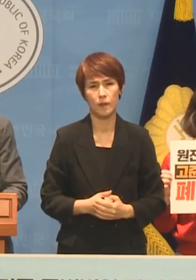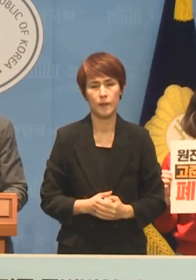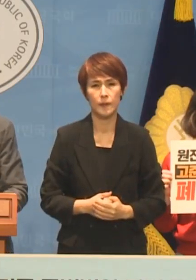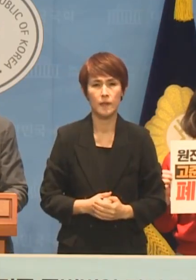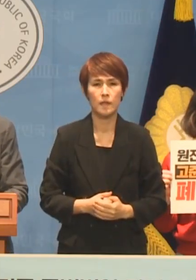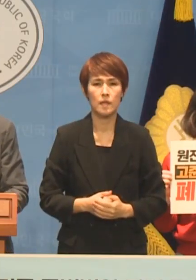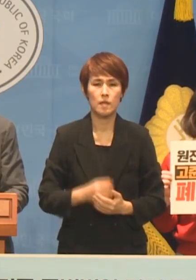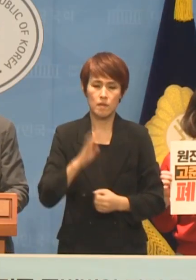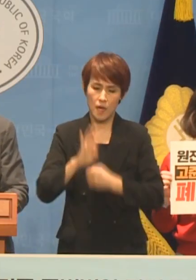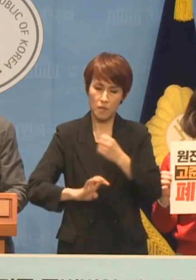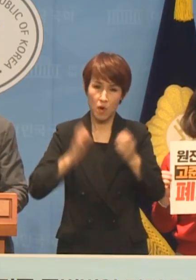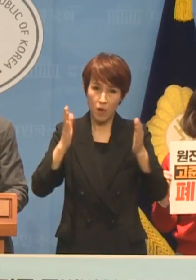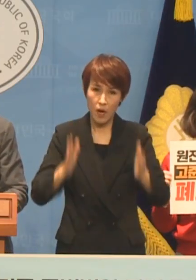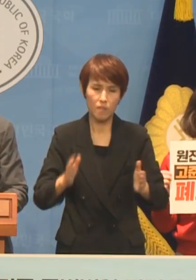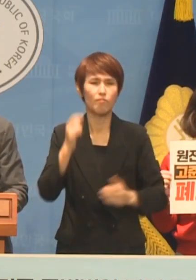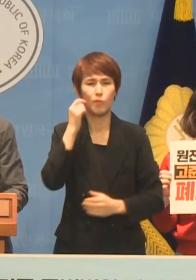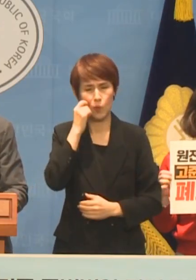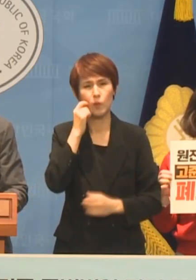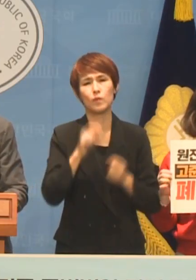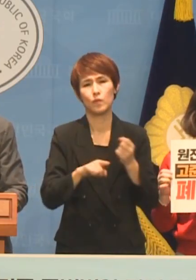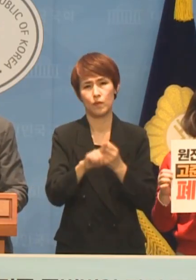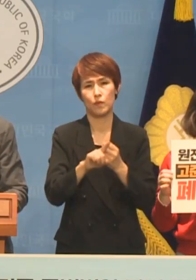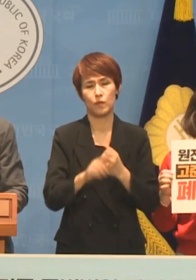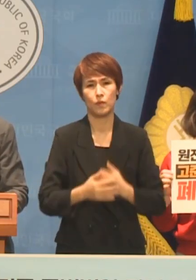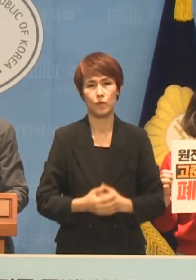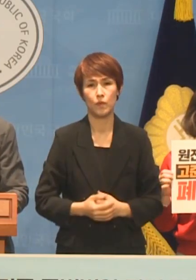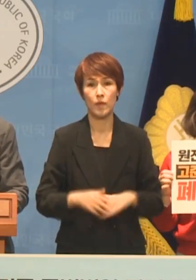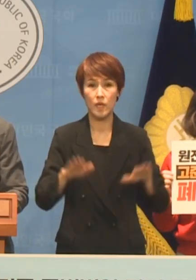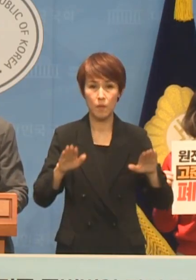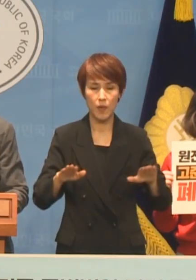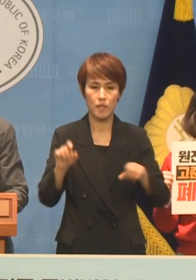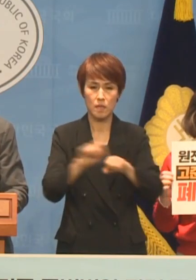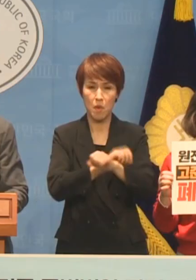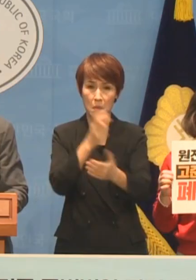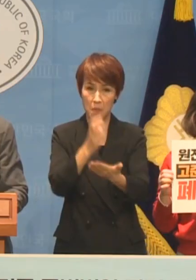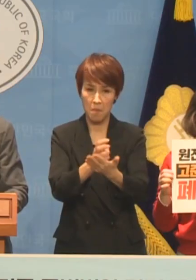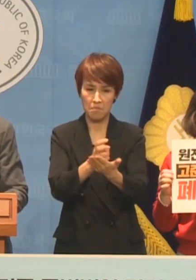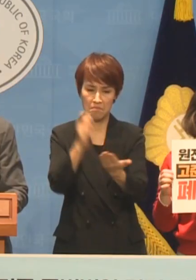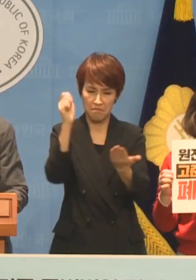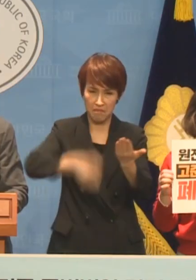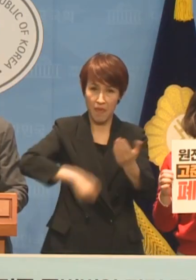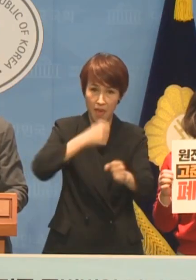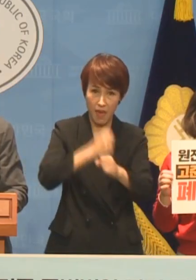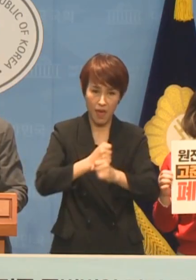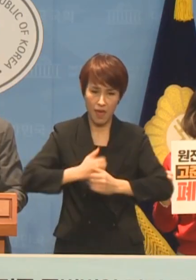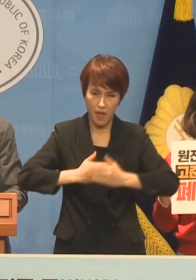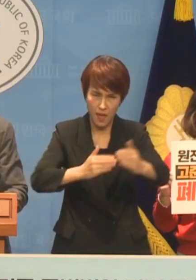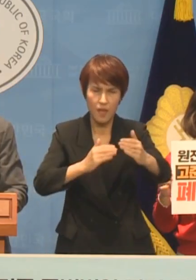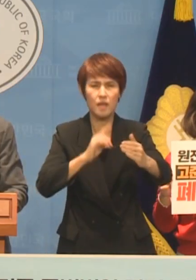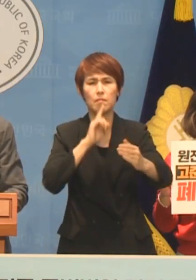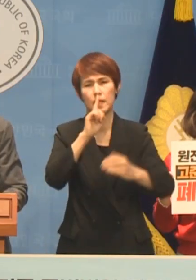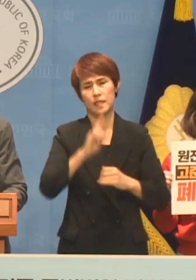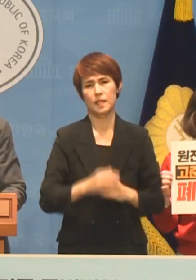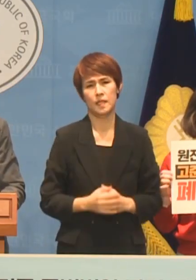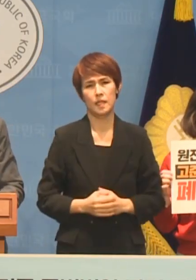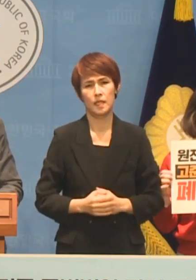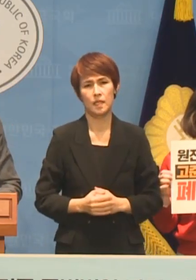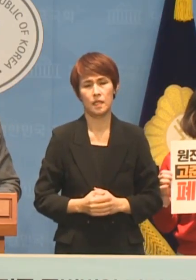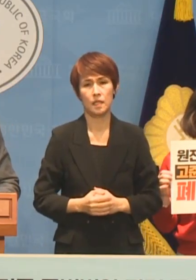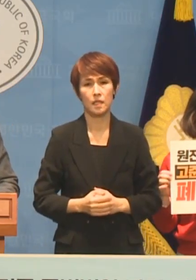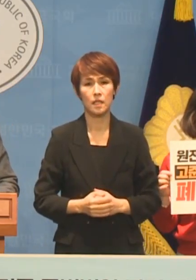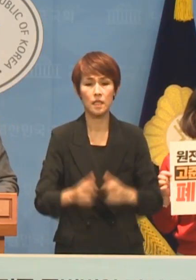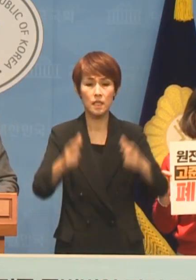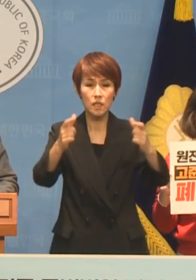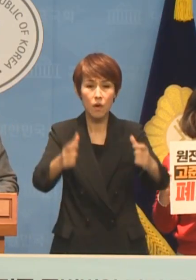3, 4년간 해오지 못했던 것이고요. 이것을 이번에 고준위 특별법을 통해서 이행을 하겠다라는 것입니다. 핵발전소 지역에